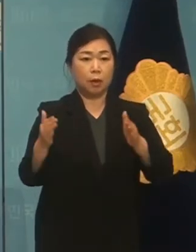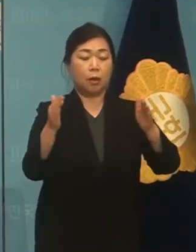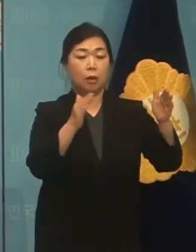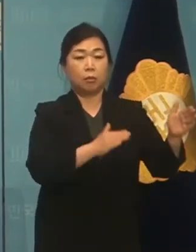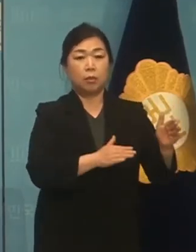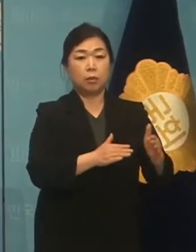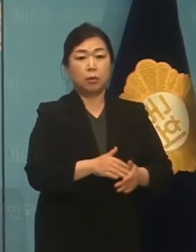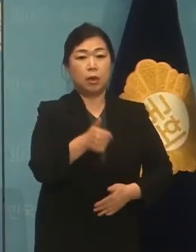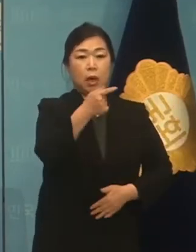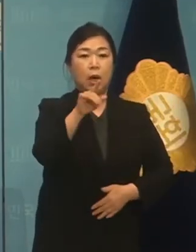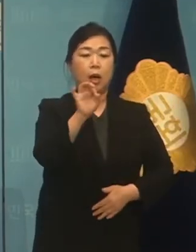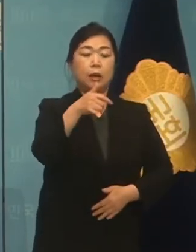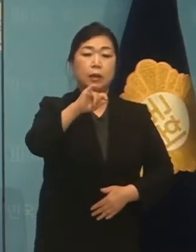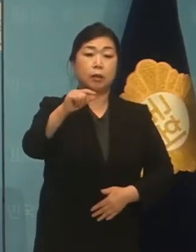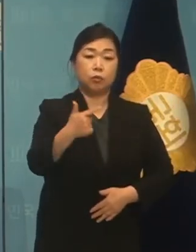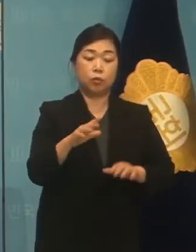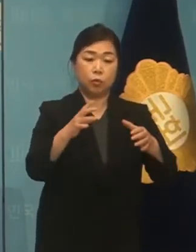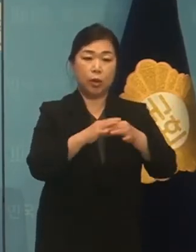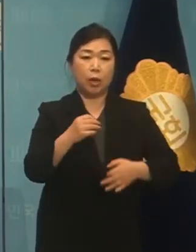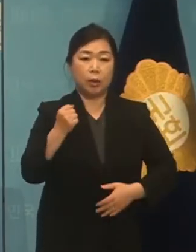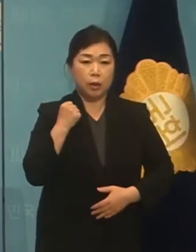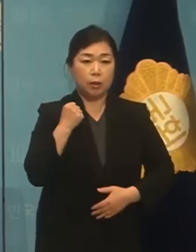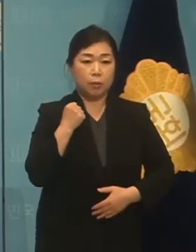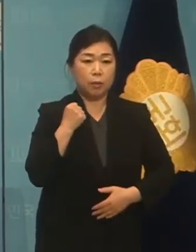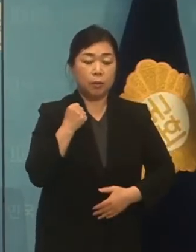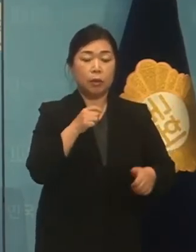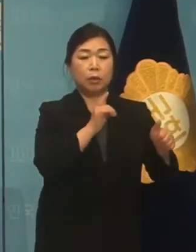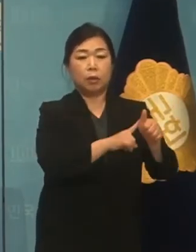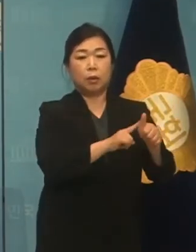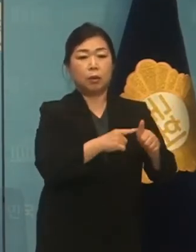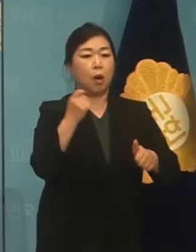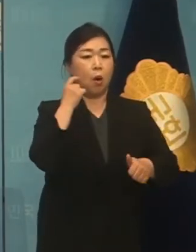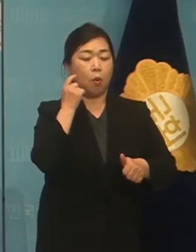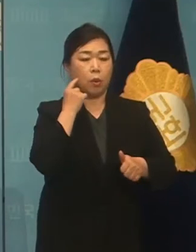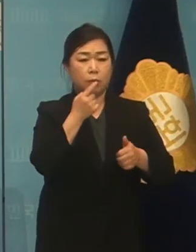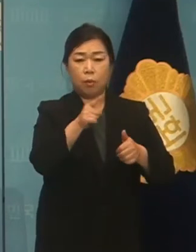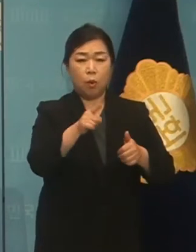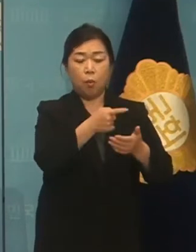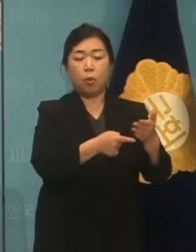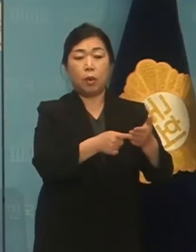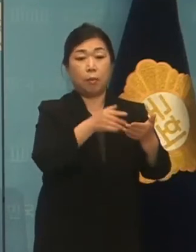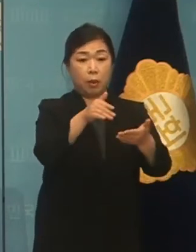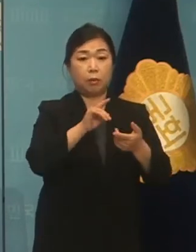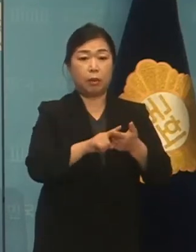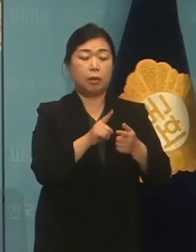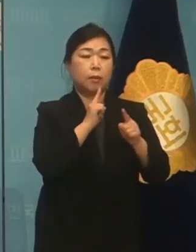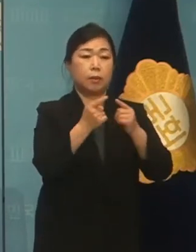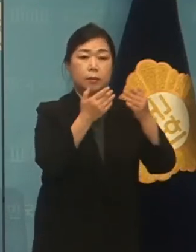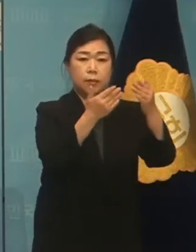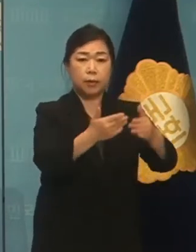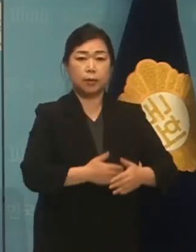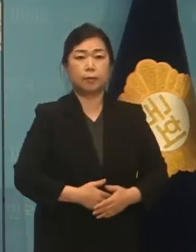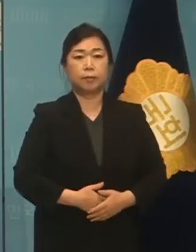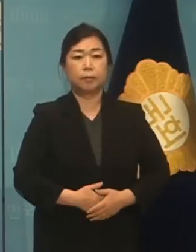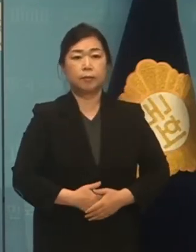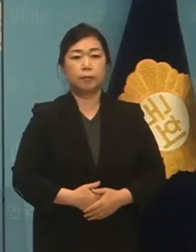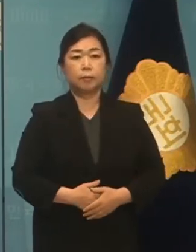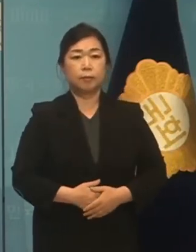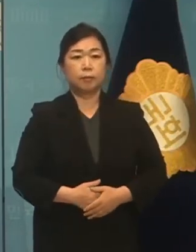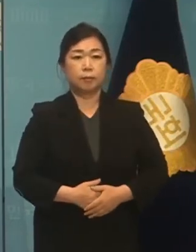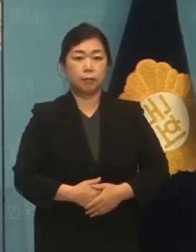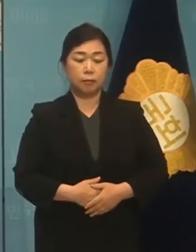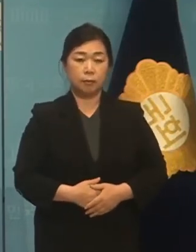다음으로는 강기훈 국민의힘 의원이 허위 지장물 보상을 받았는데요. 관련해서 말씀드리겠습니다.